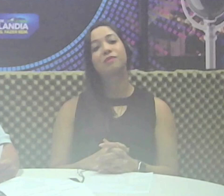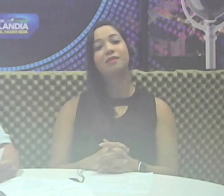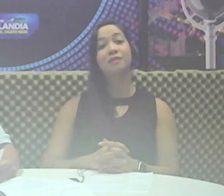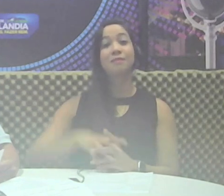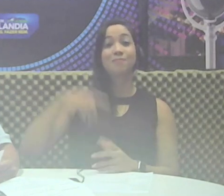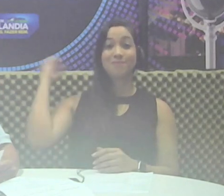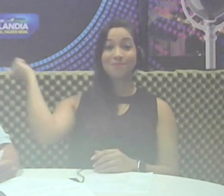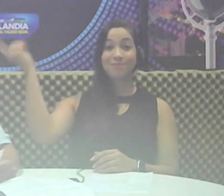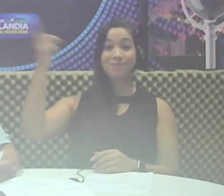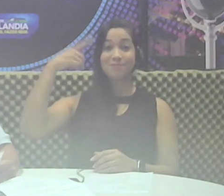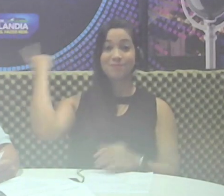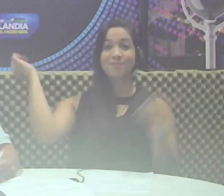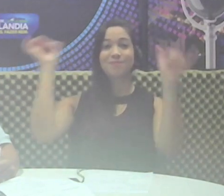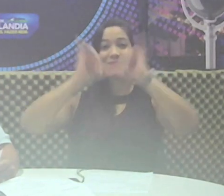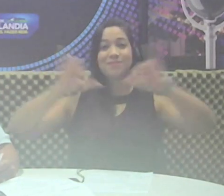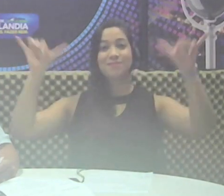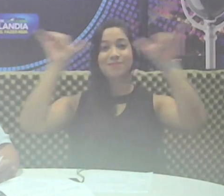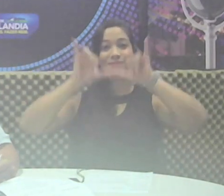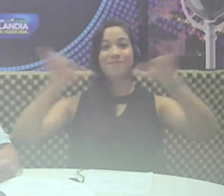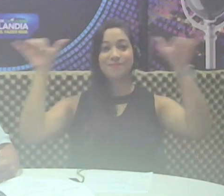Giro de notícias.